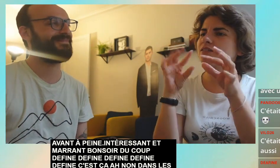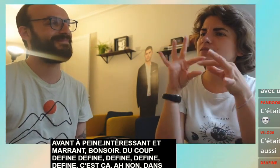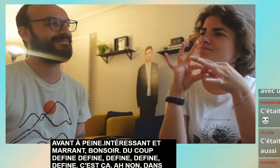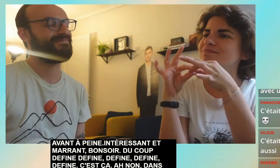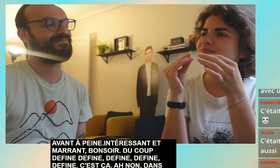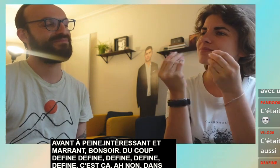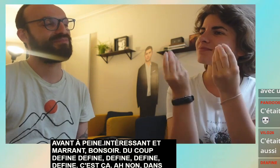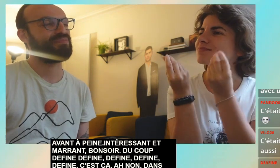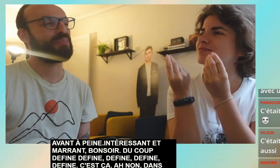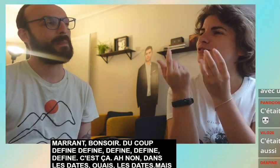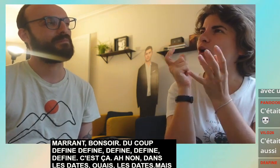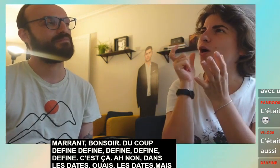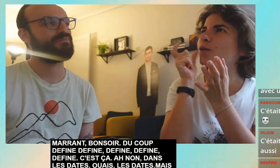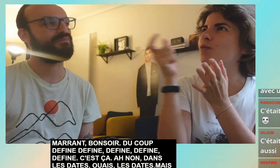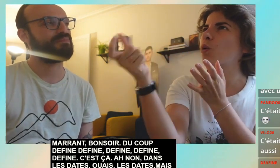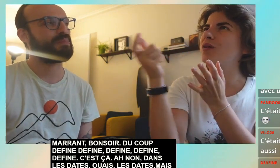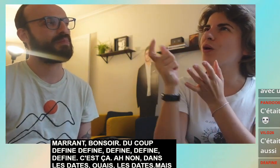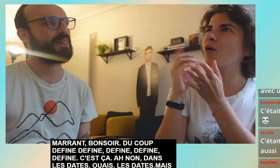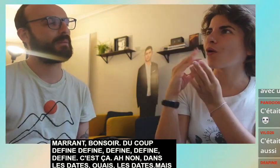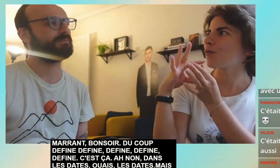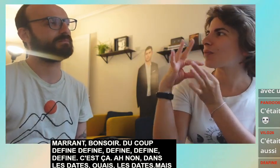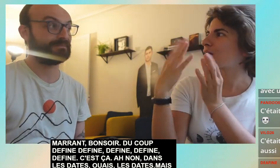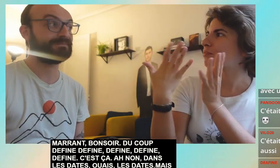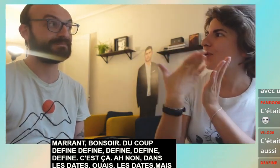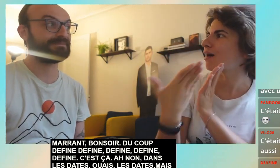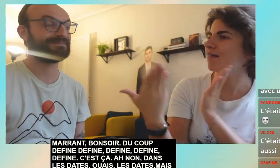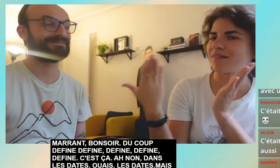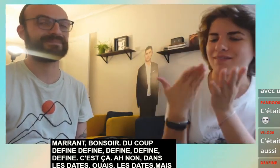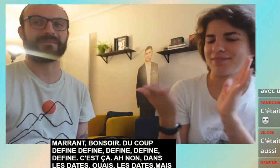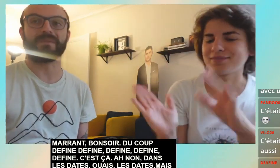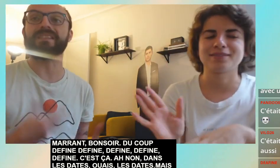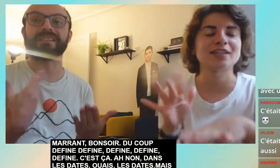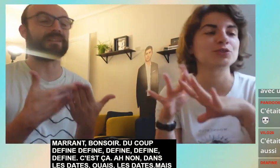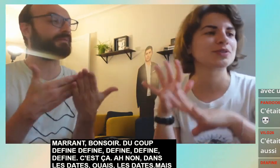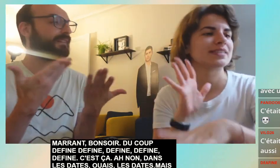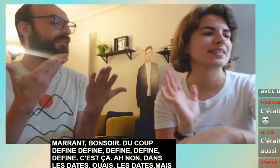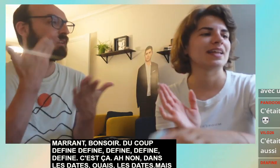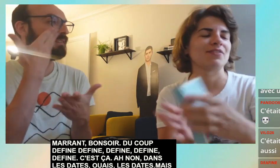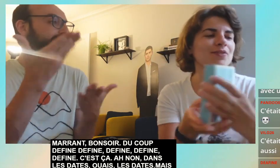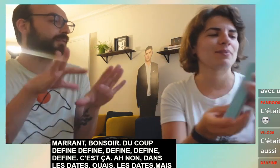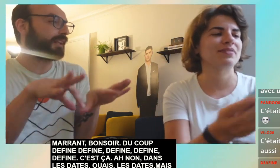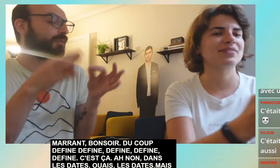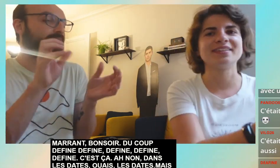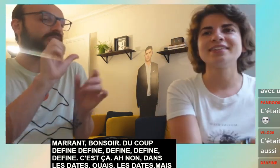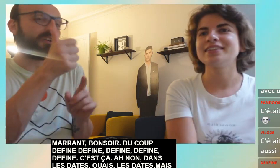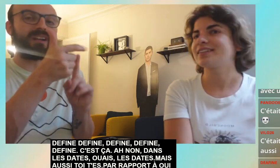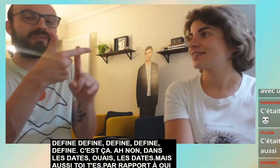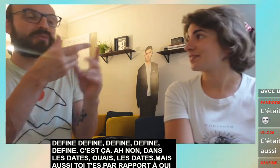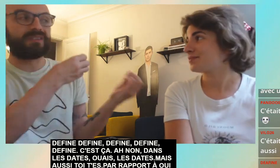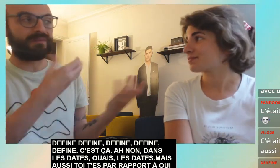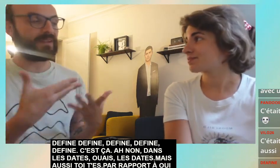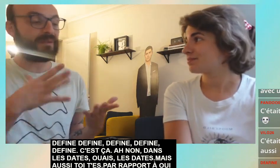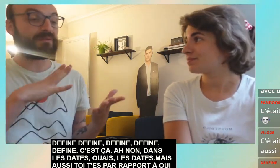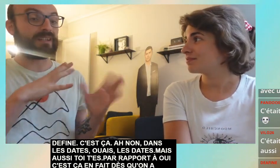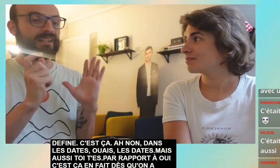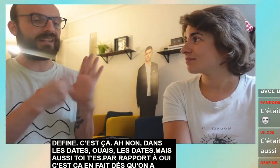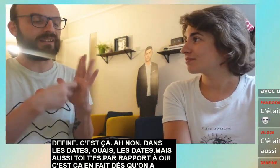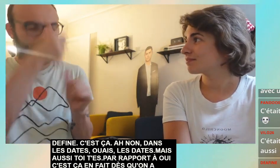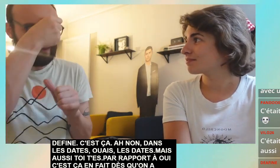t'es genre cohérent par rapport à oui, c'est la ça en fait. société d'avant. Dès qu'on a trouvé genre un, deux événements, on a les dates, on s'en